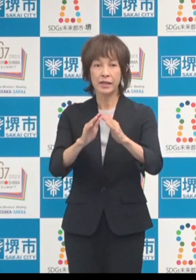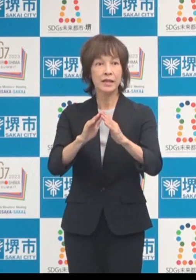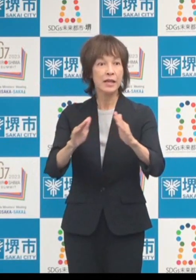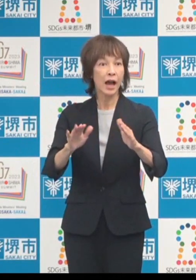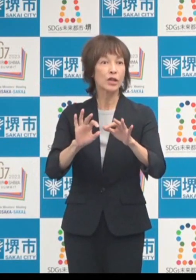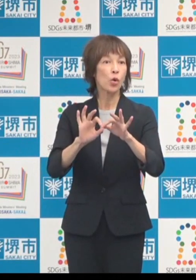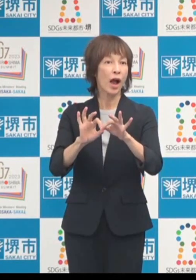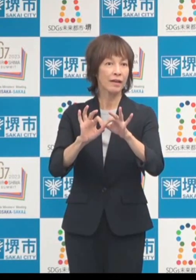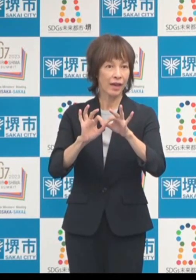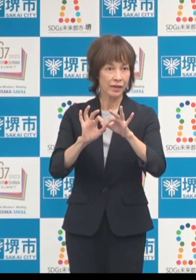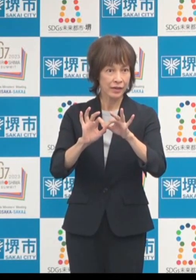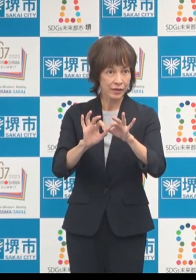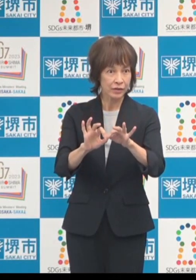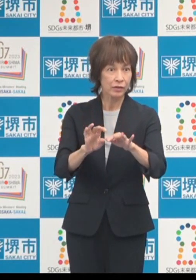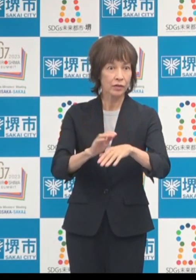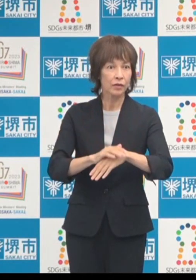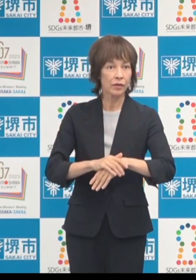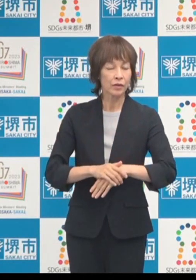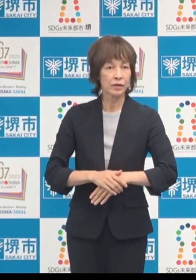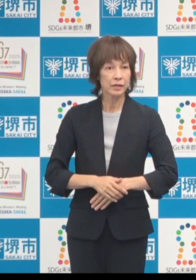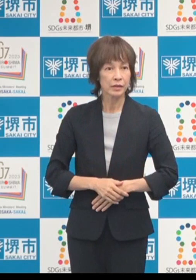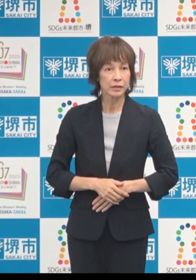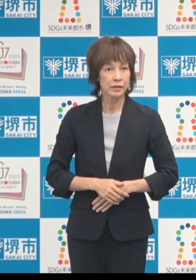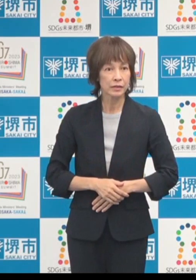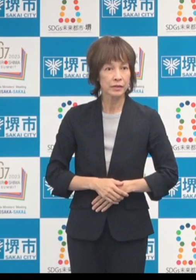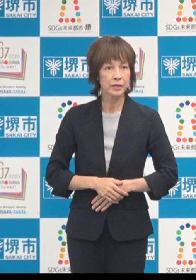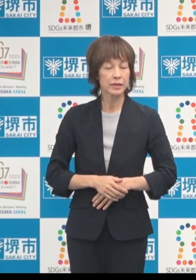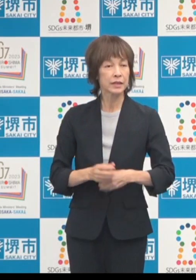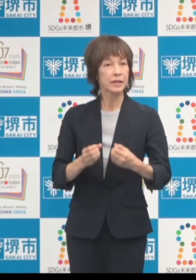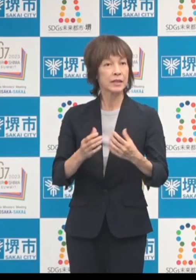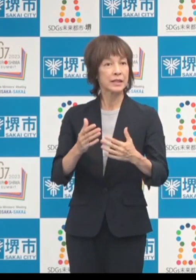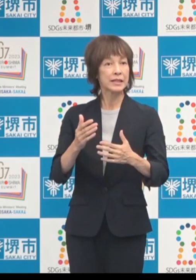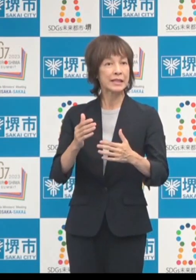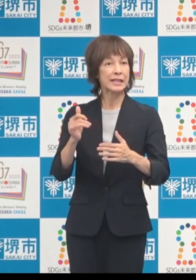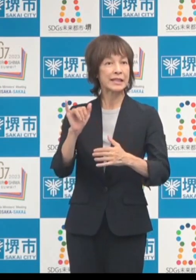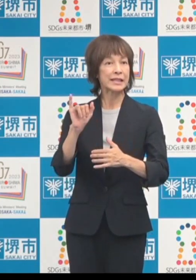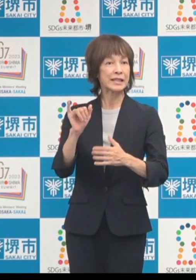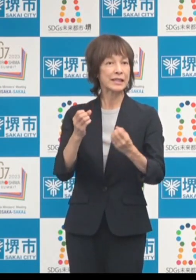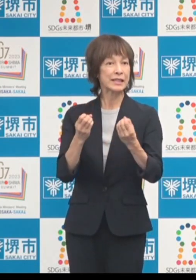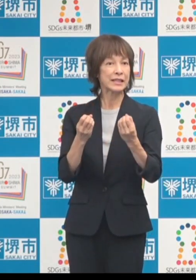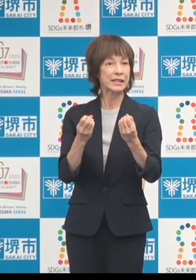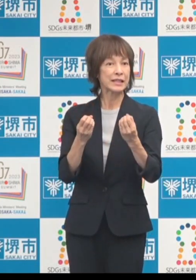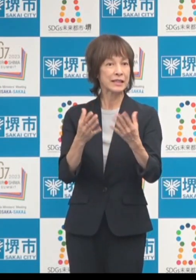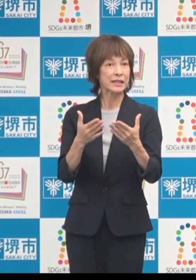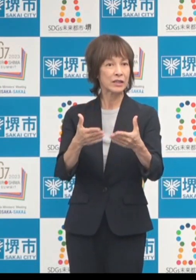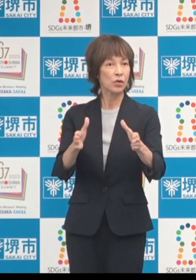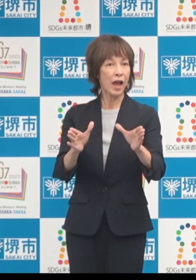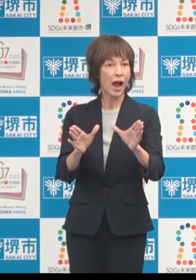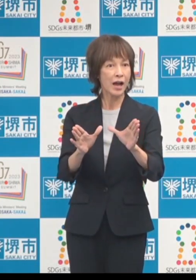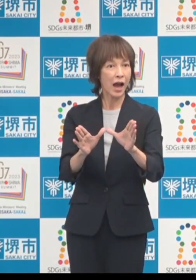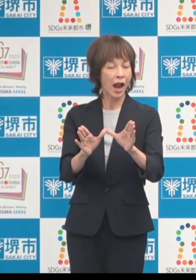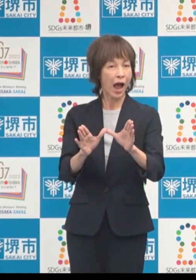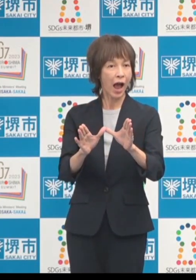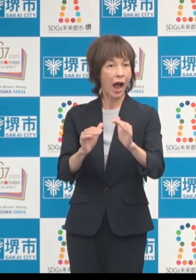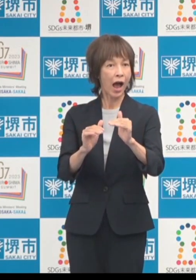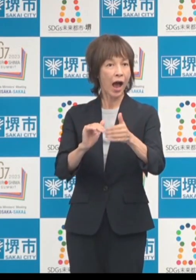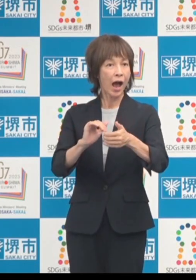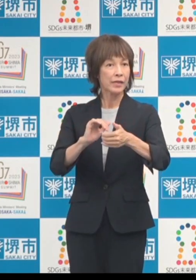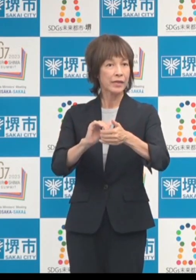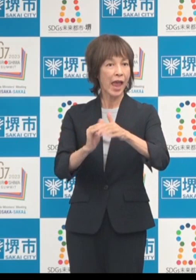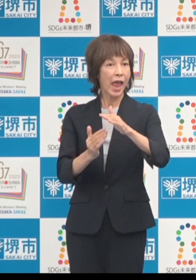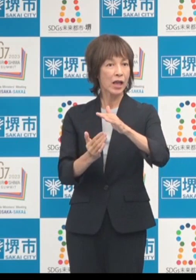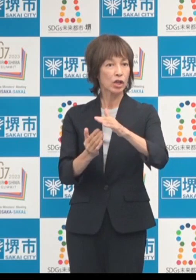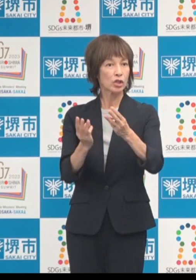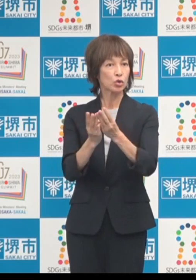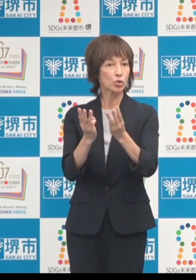で、維新の市議団の皆さんから、で、議員定数の削減、議員報酬の削減、委員